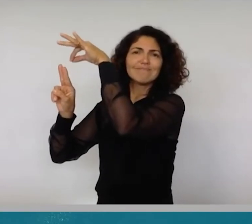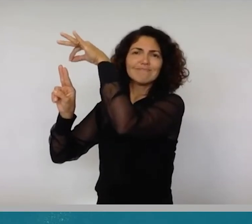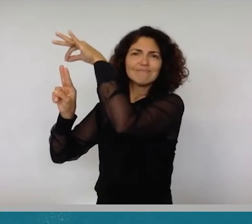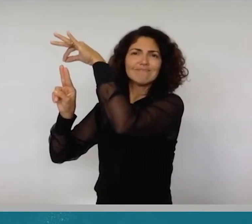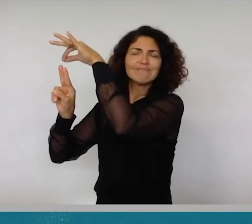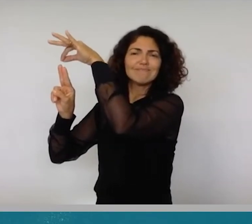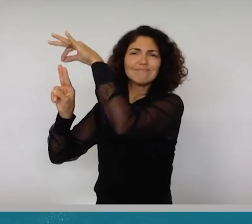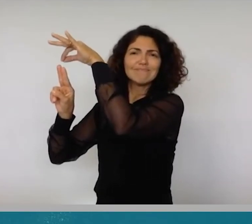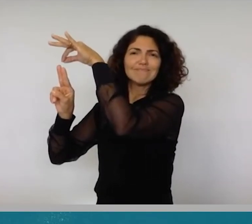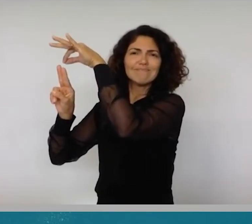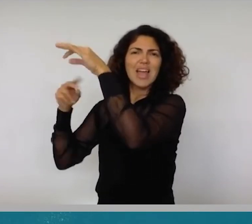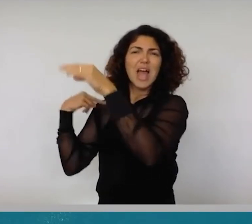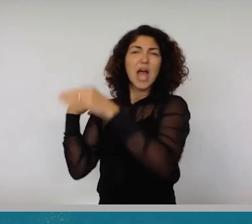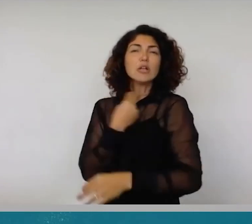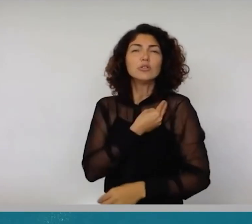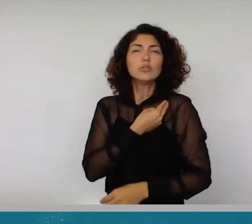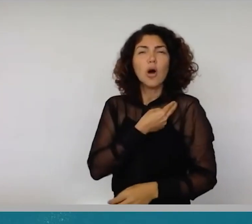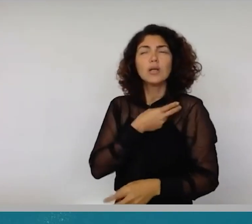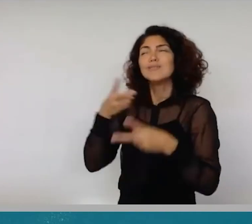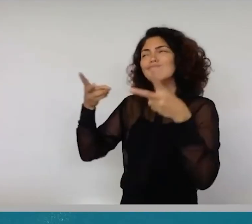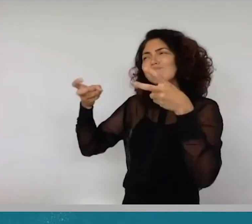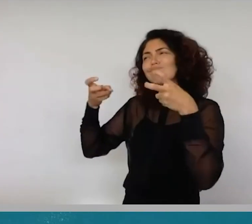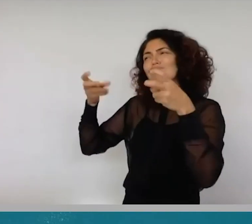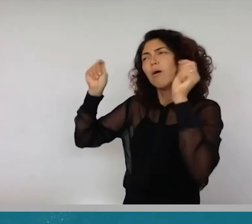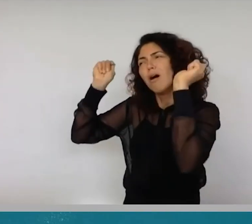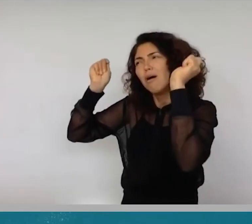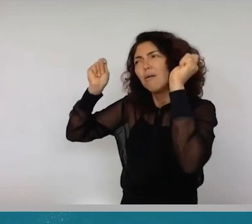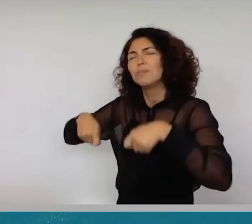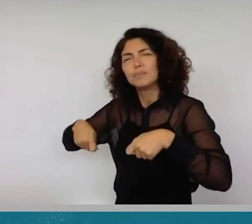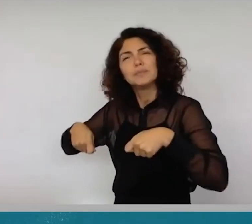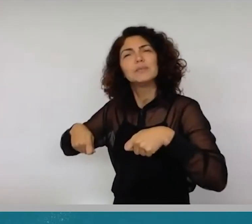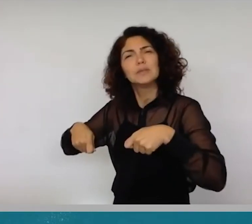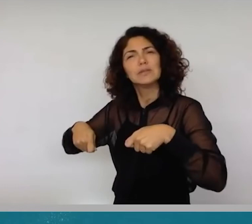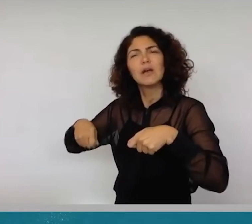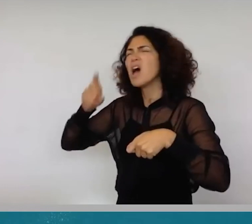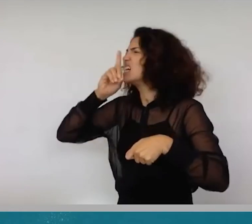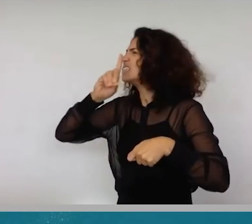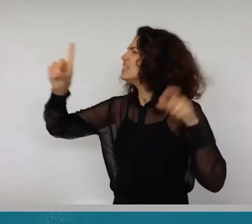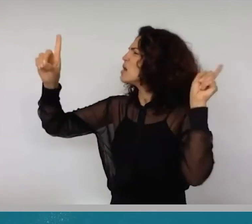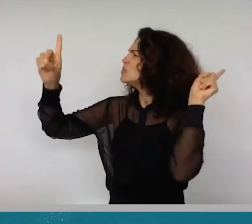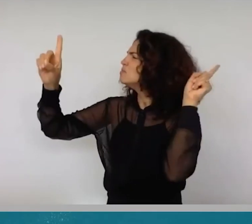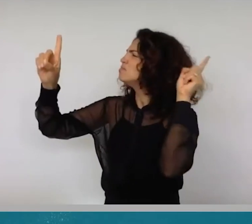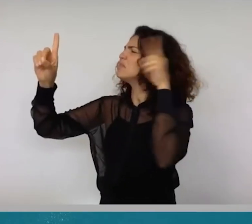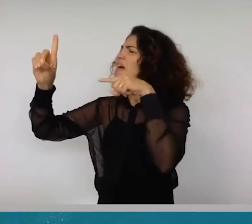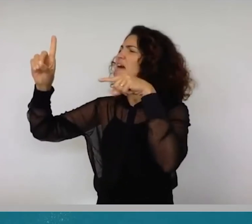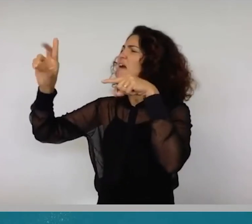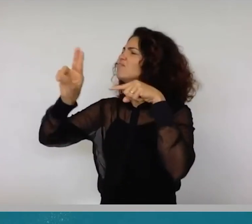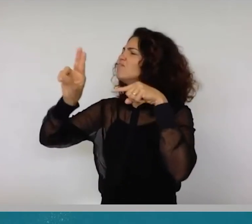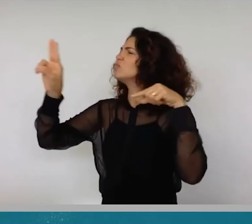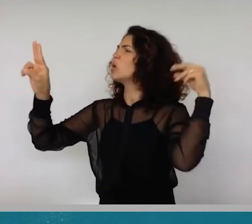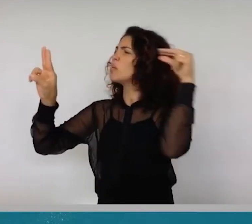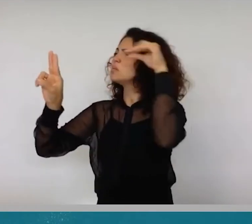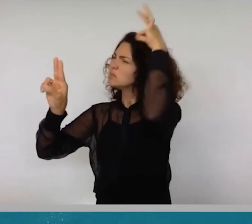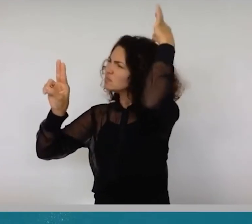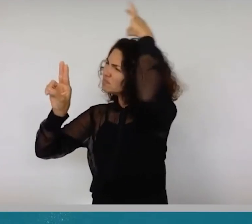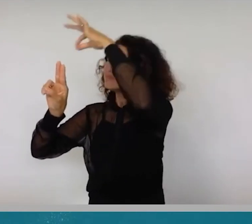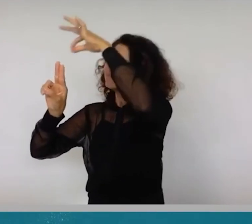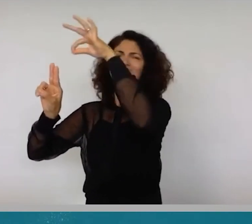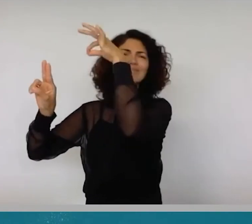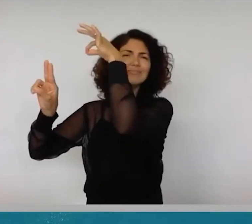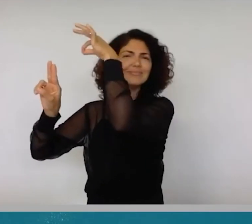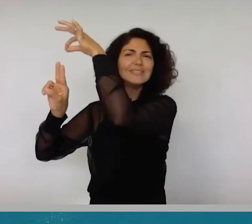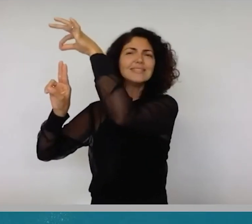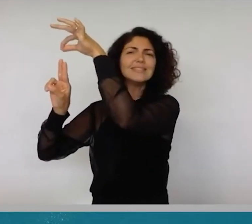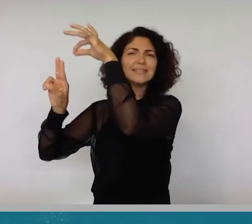Irmãos, nós temos que reconhecer quem Ele é e santificar o nome dEle. O nome